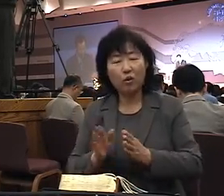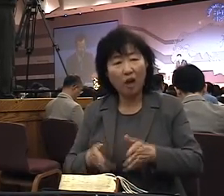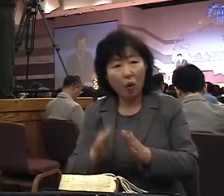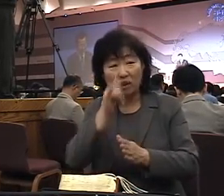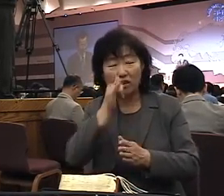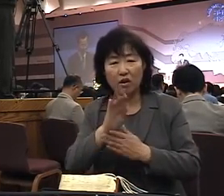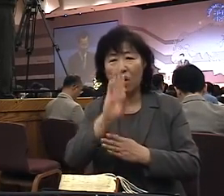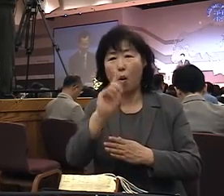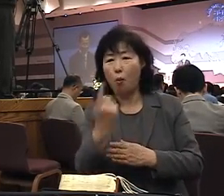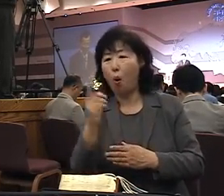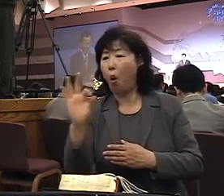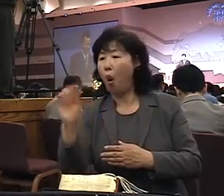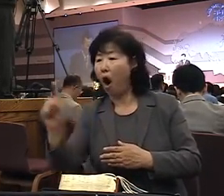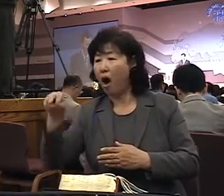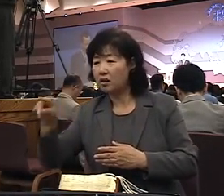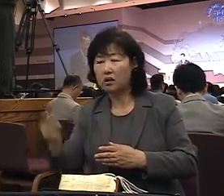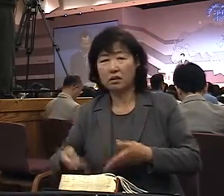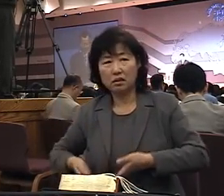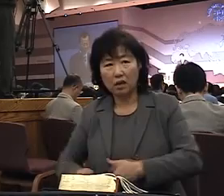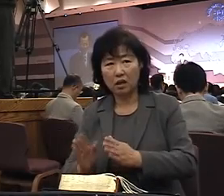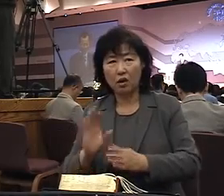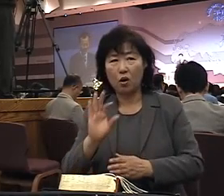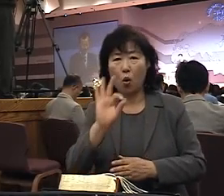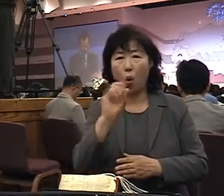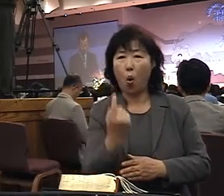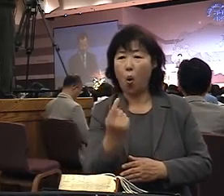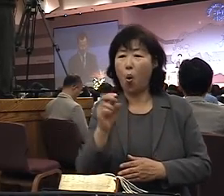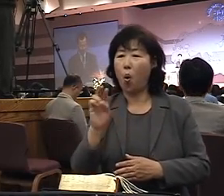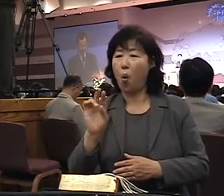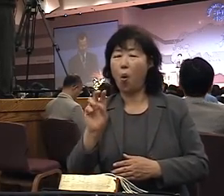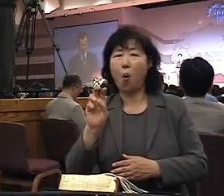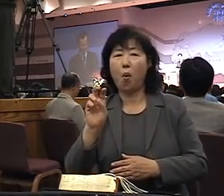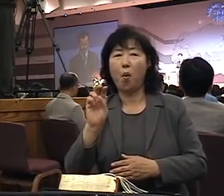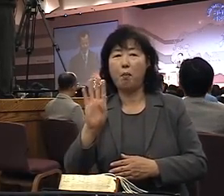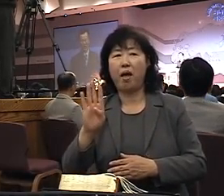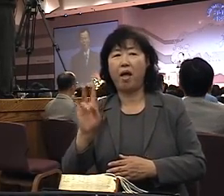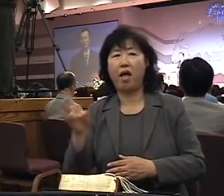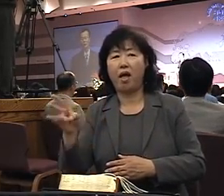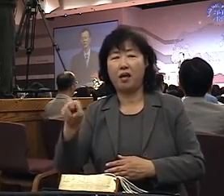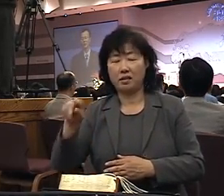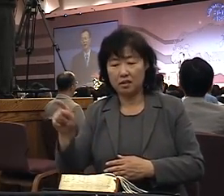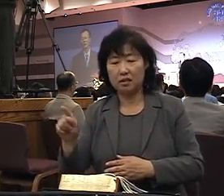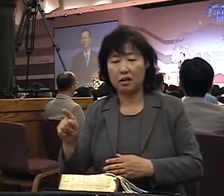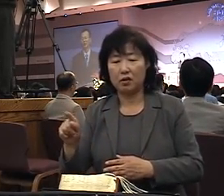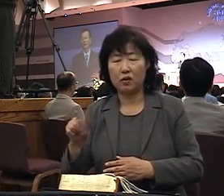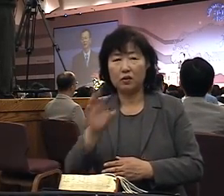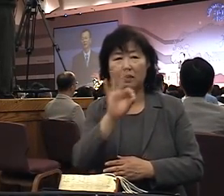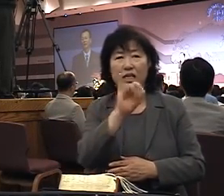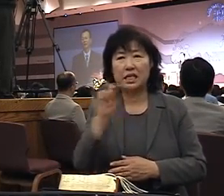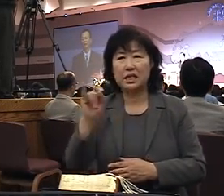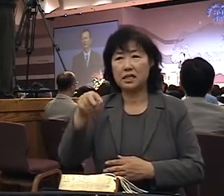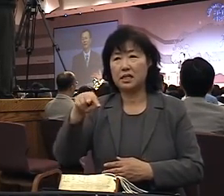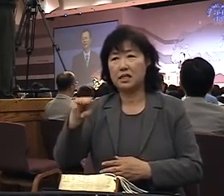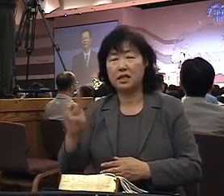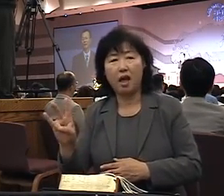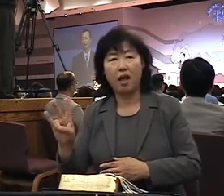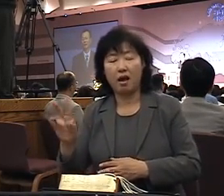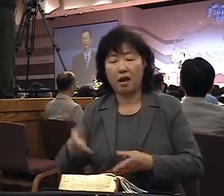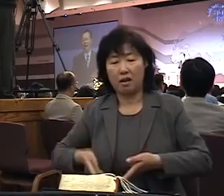살몬은 보아스를 낳았고 보아스는 오벳을 낳았고 오벳은 이새를 낳았고 이새는 다윗을